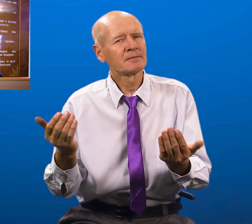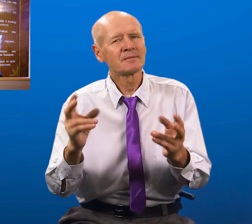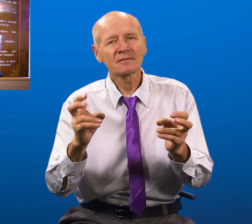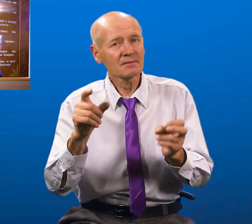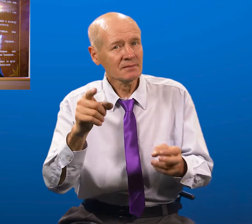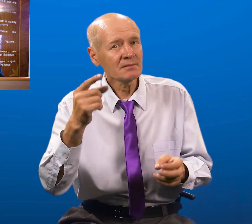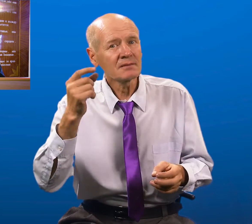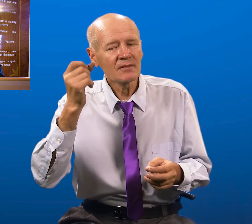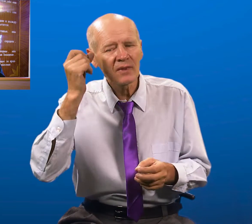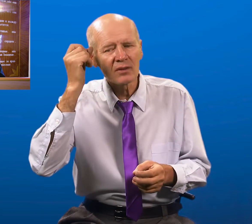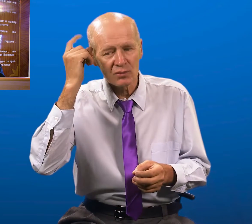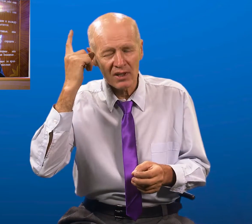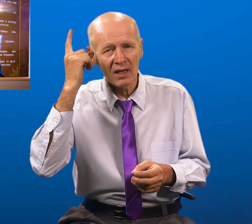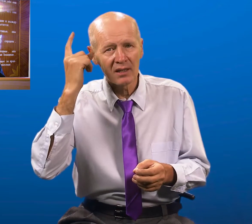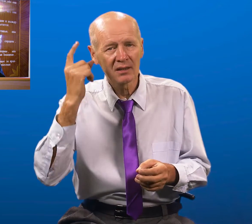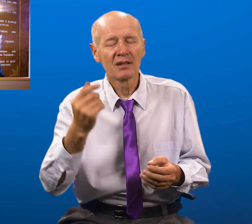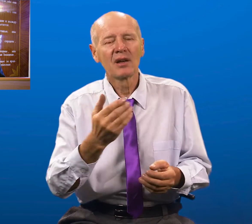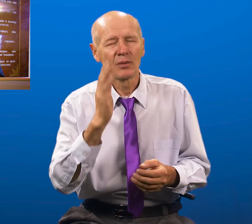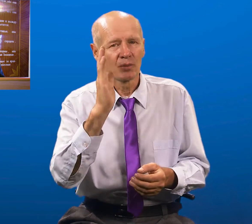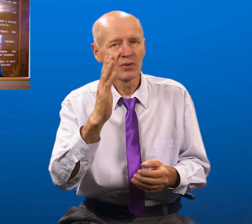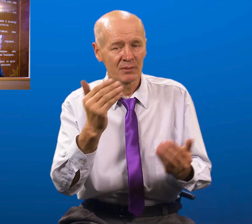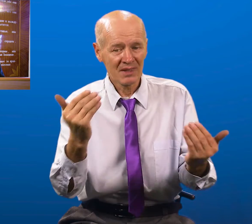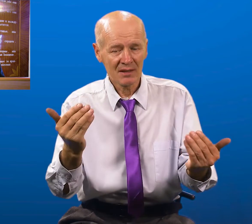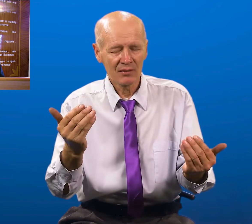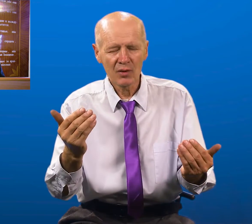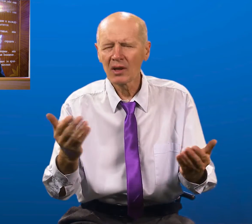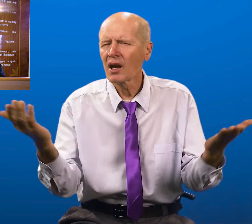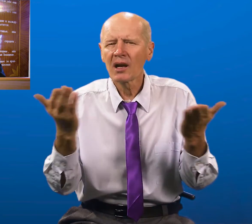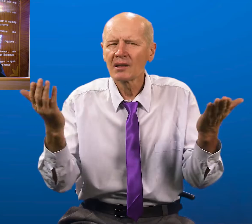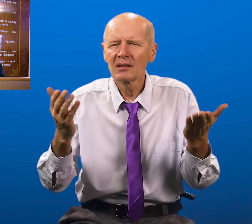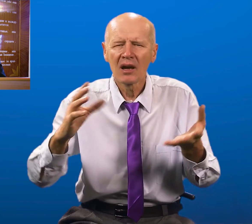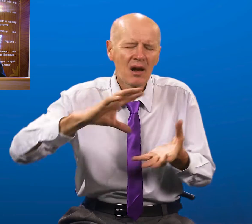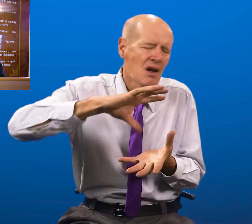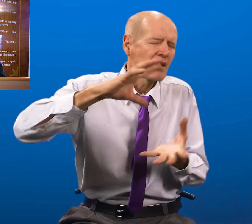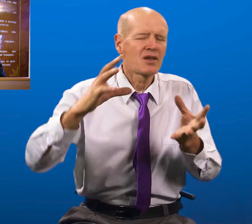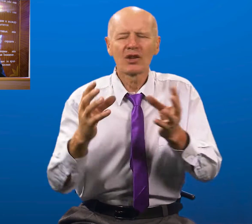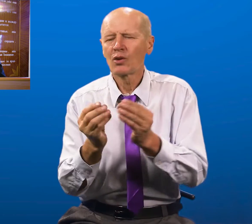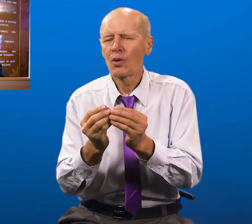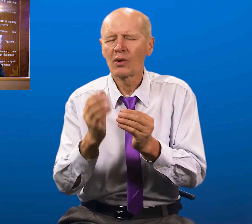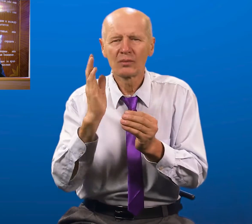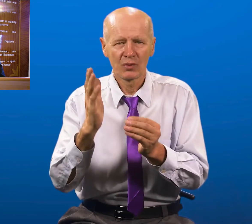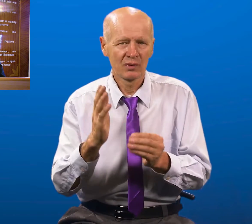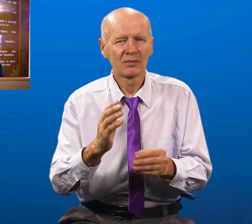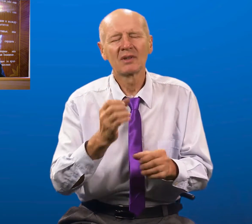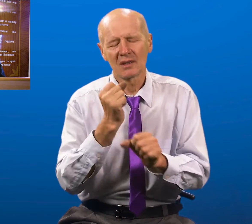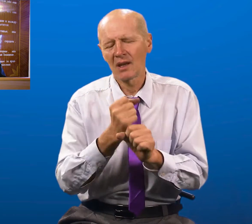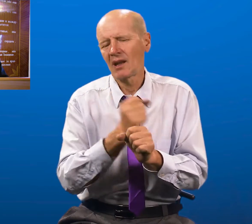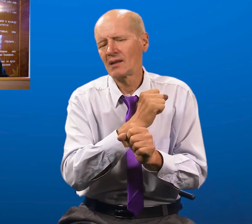уже наверняка догадались, мы будем сегодня вместе подводить некоторый итог изученному